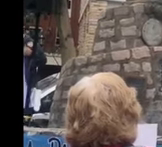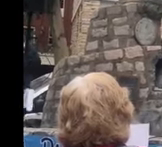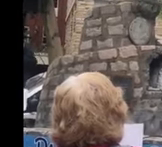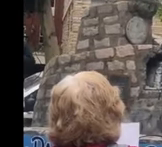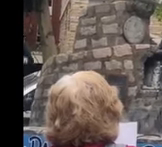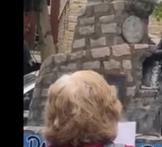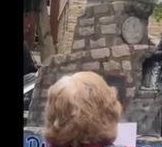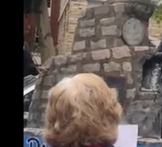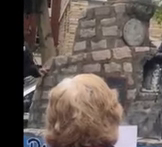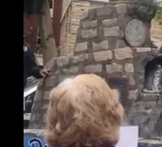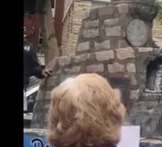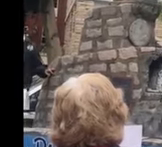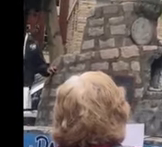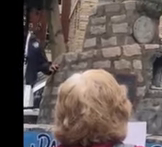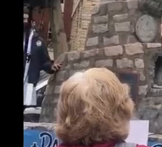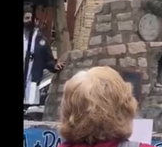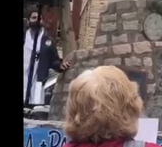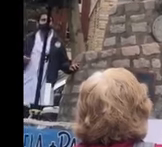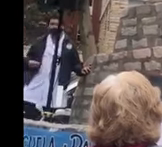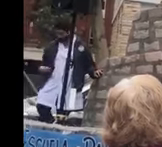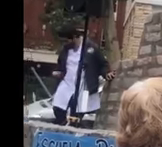Juan Manuel Valdés,